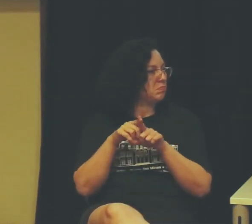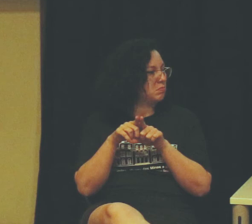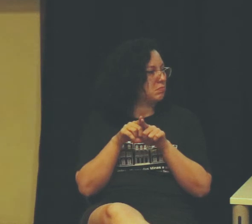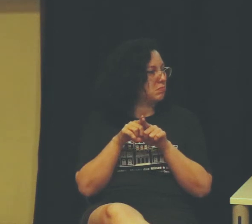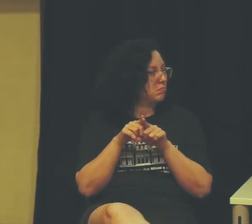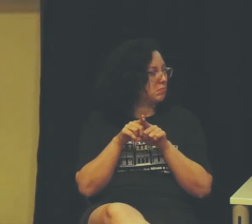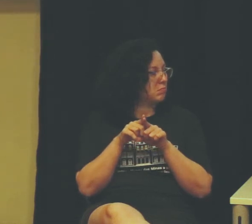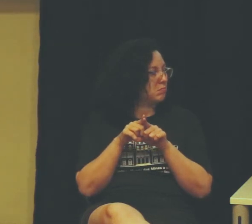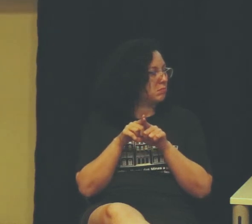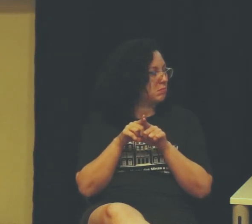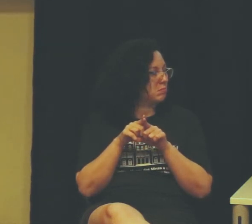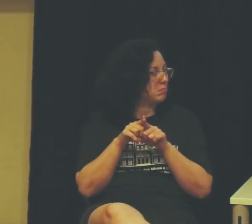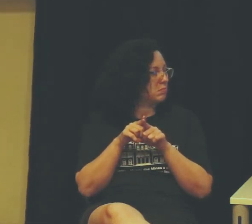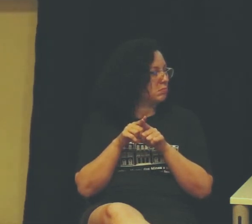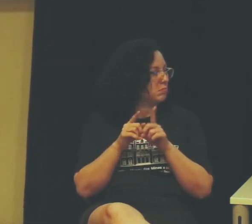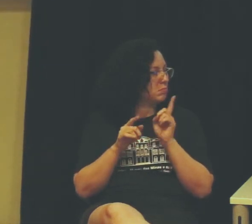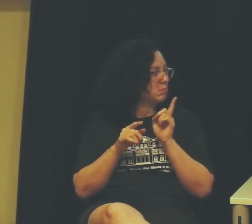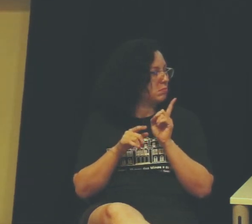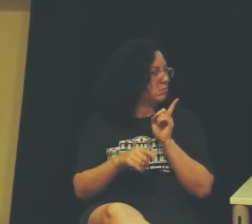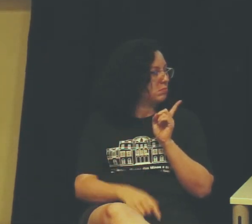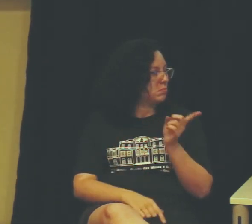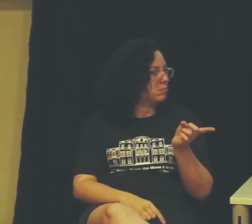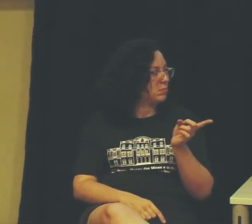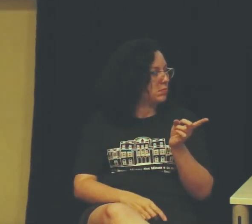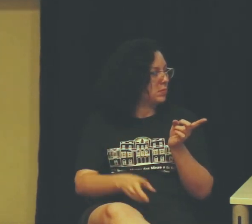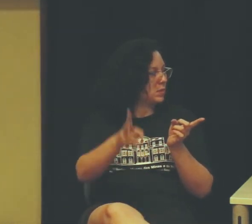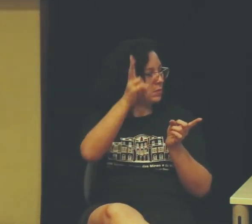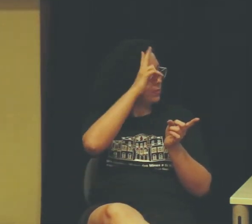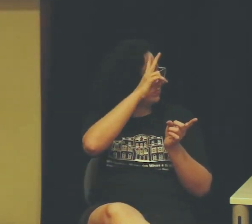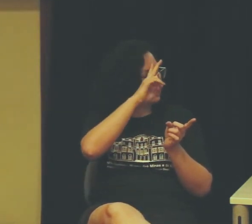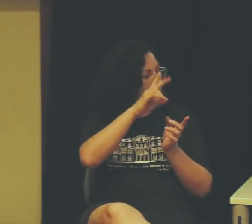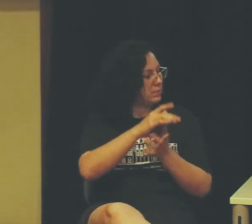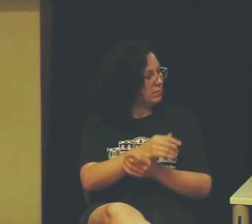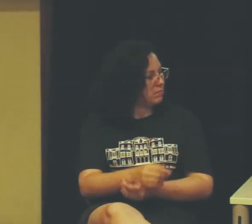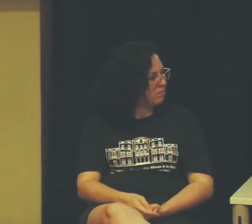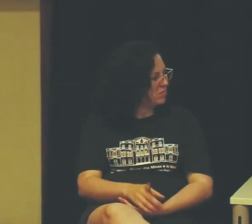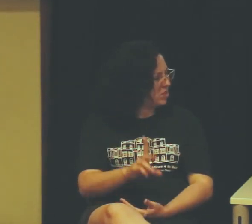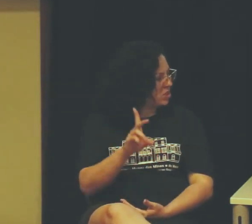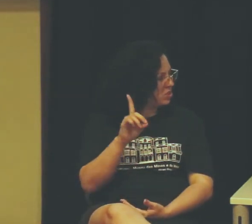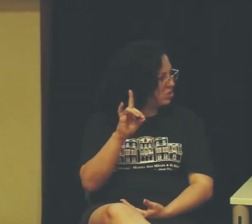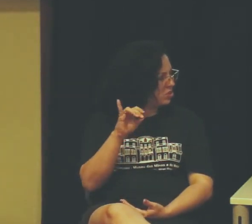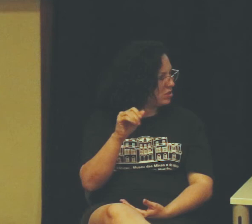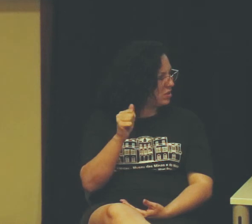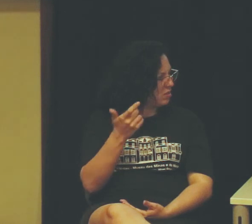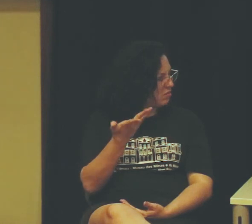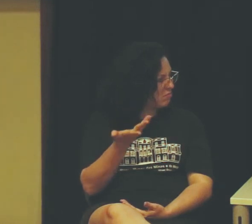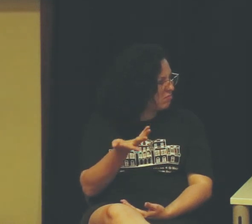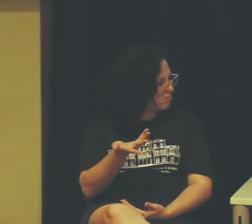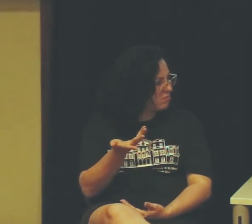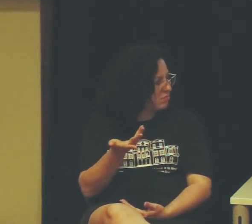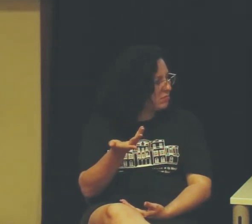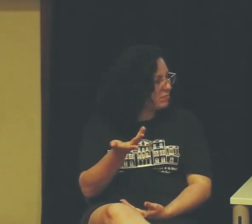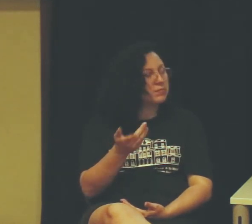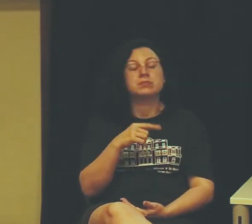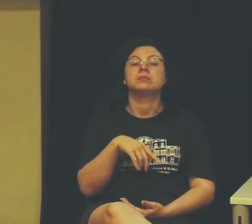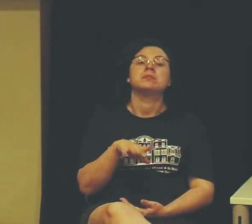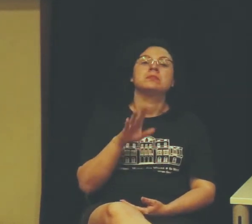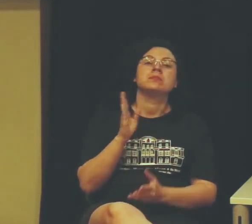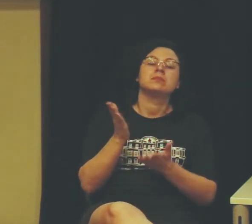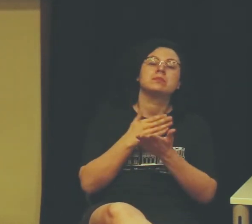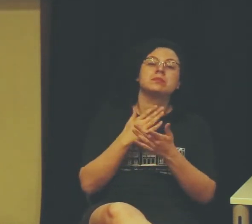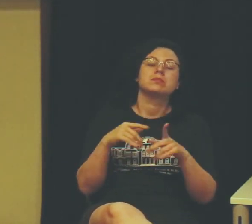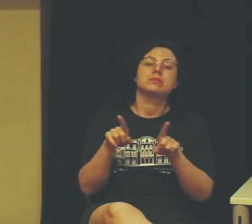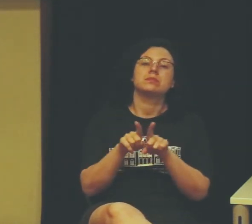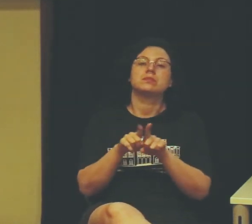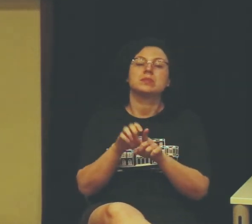pesquisador aqui, né, esse historiador de... aqui tem a data? Não tem a data aqui. Enfim, escreveu um livro